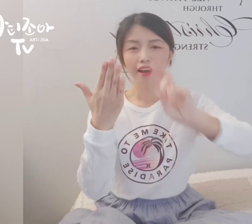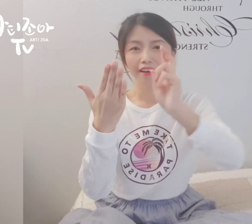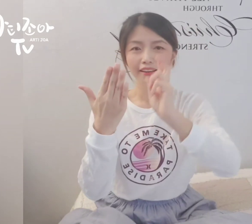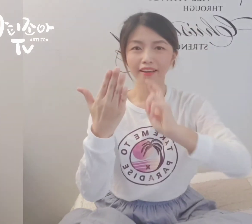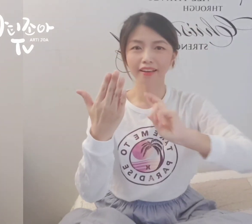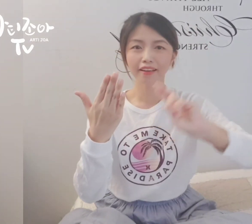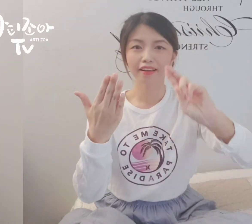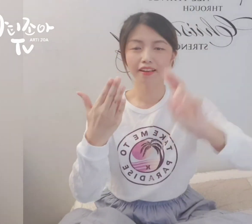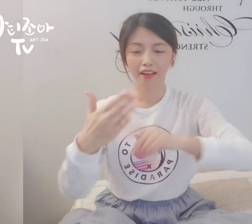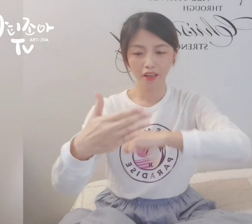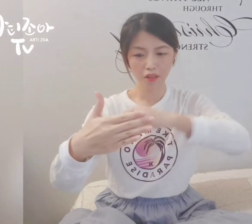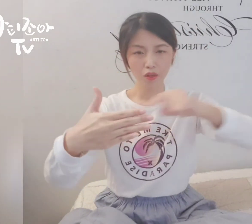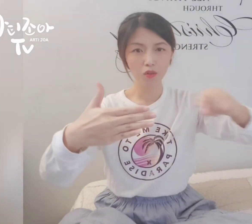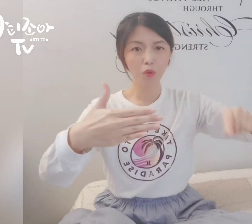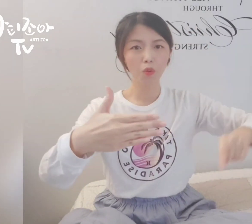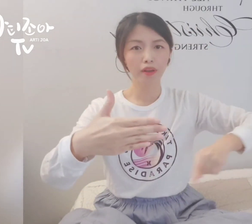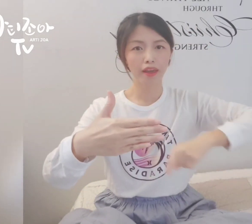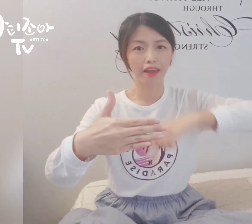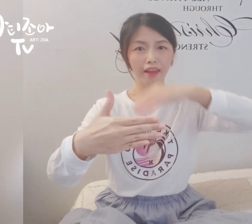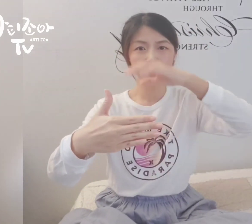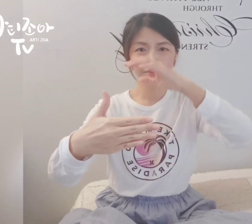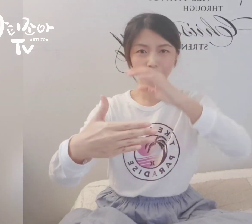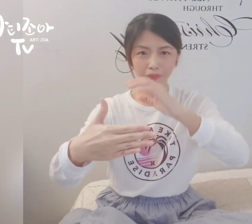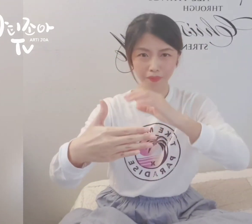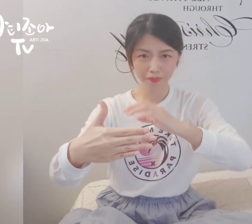찬양 속에